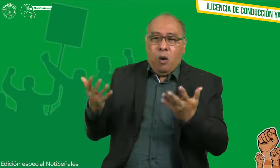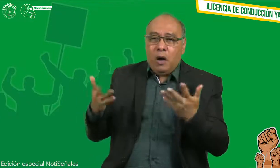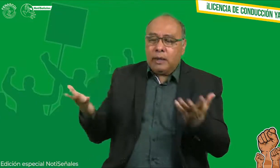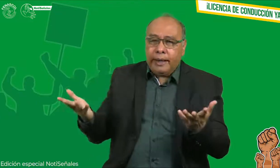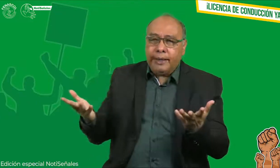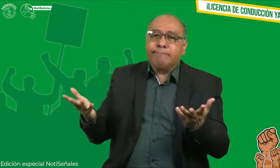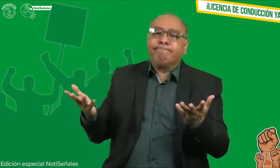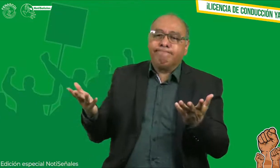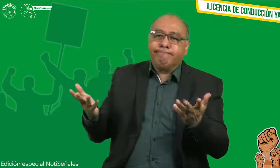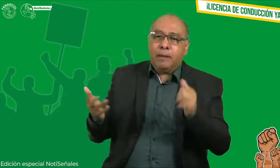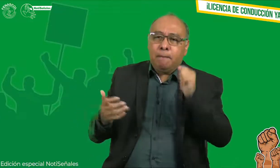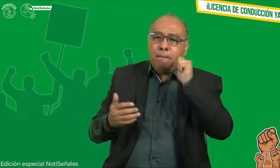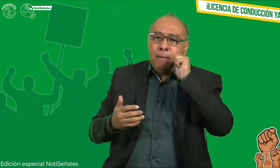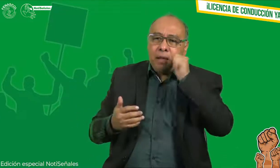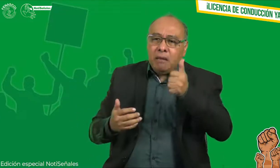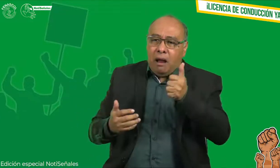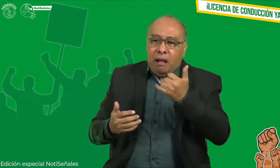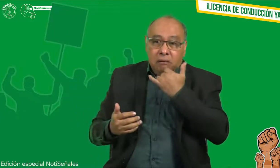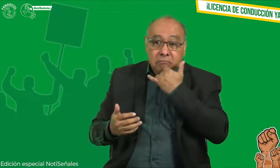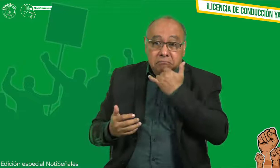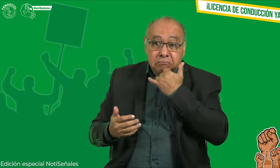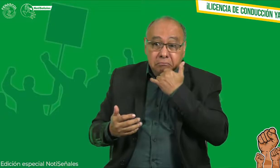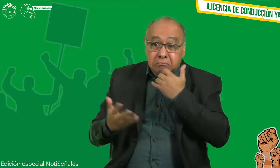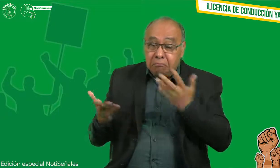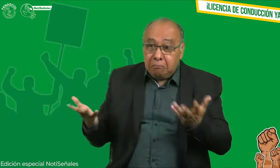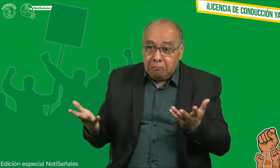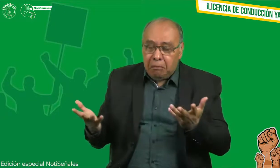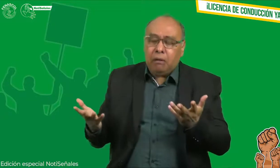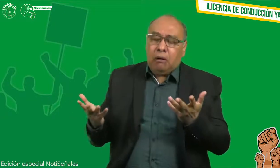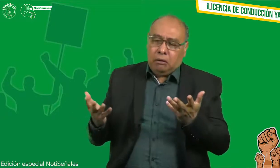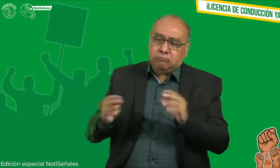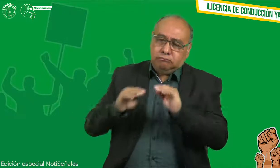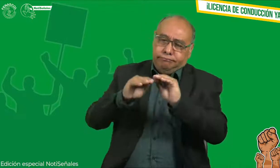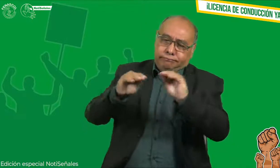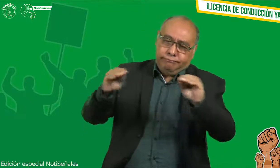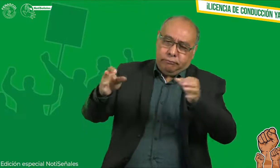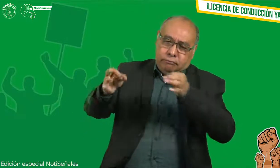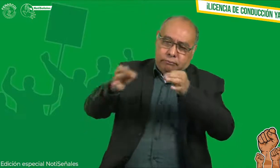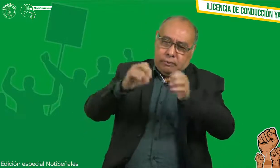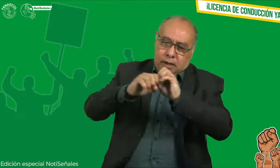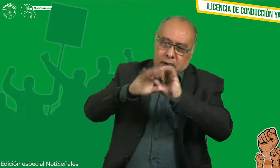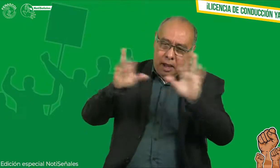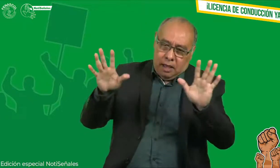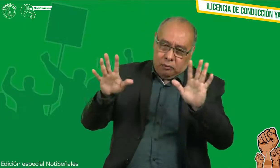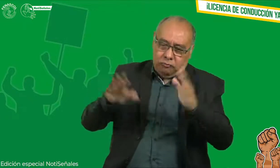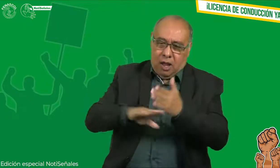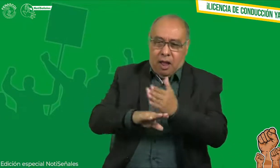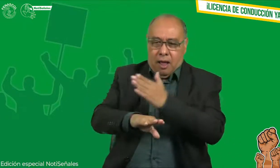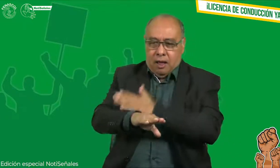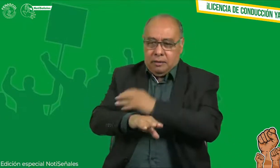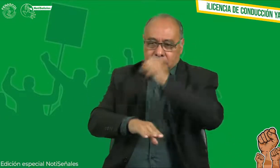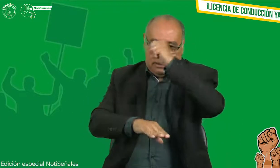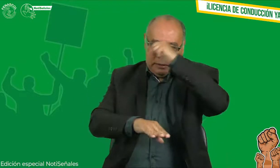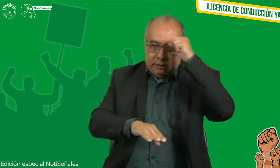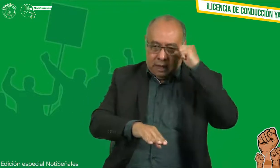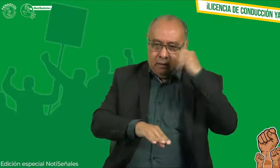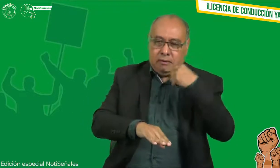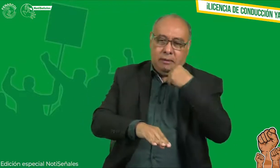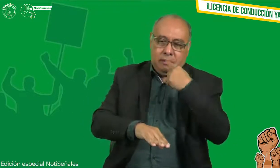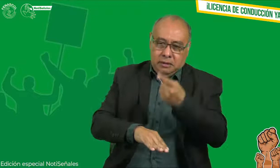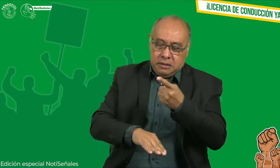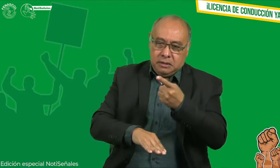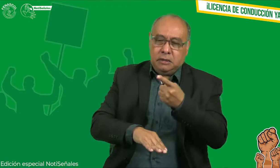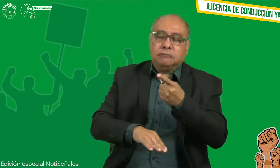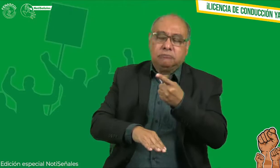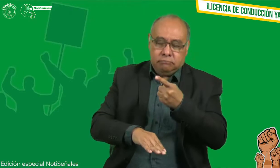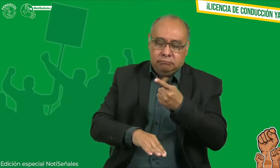temas. Ahora queremos pasar al tema particular de lo que va a ser mañana. Vamos a dar